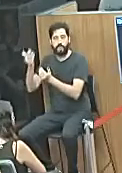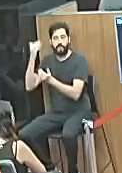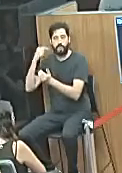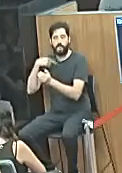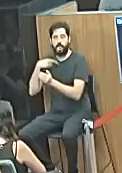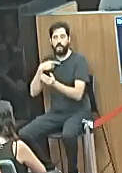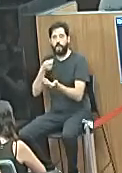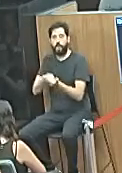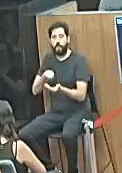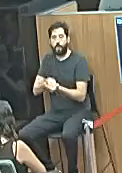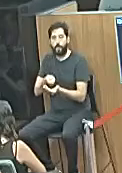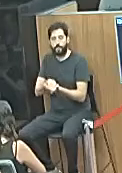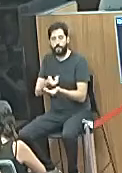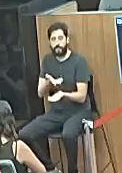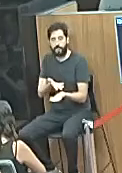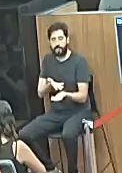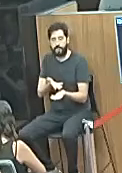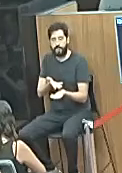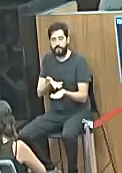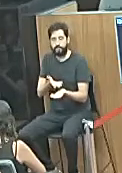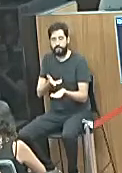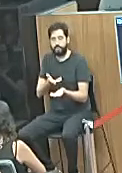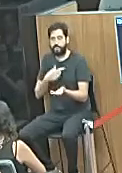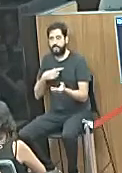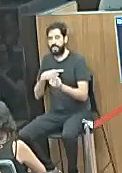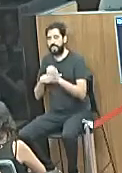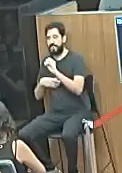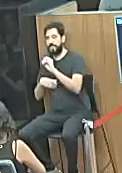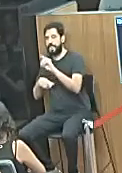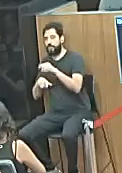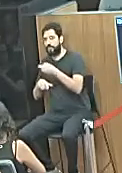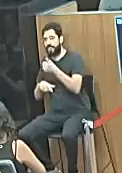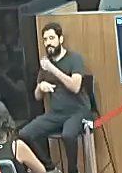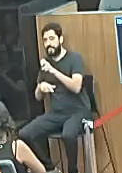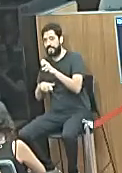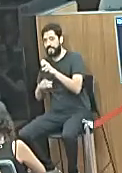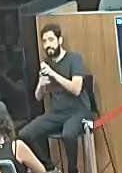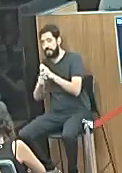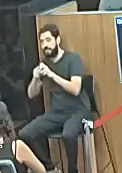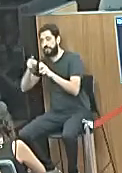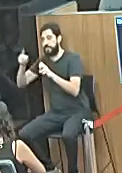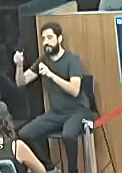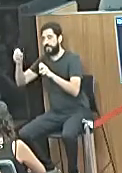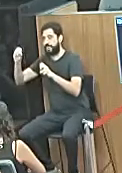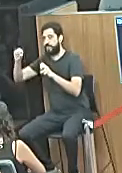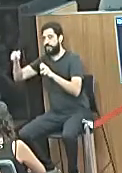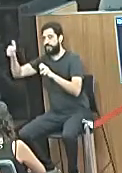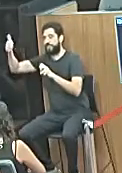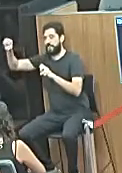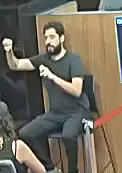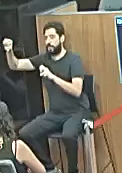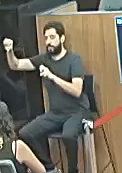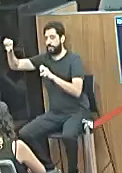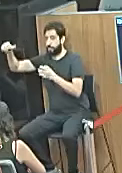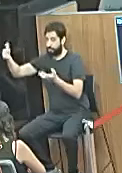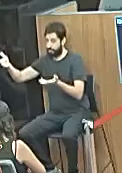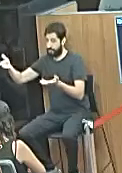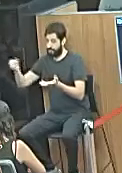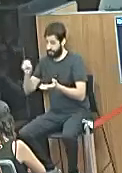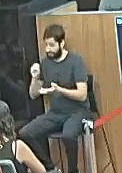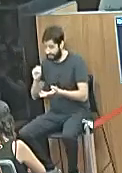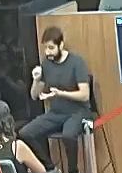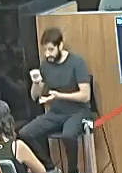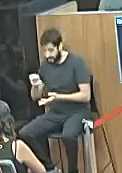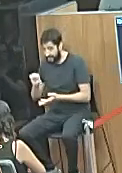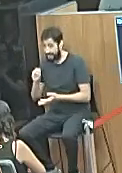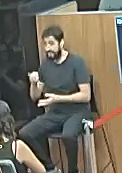na assembleia fiscaliza para hoje saiu de 0,15 para 0,19 se continuar